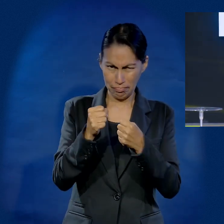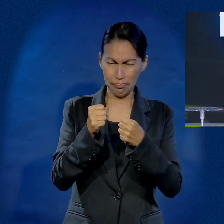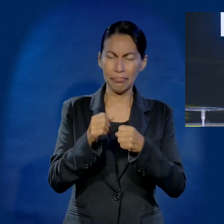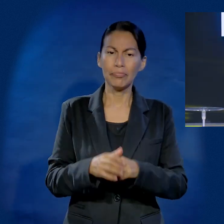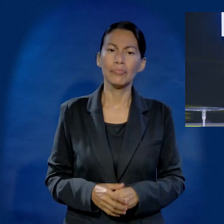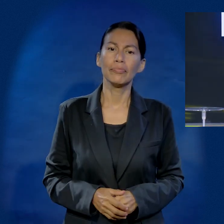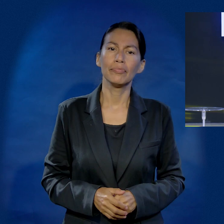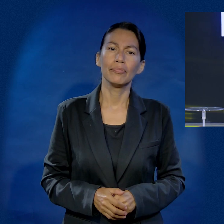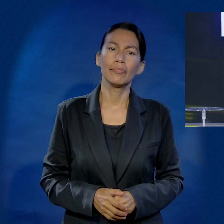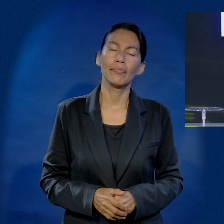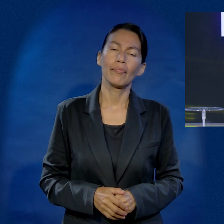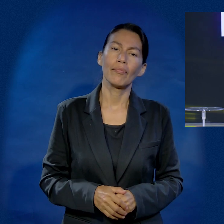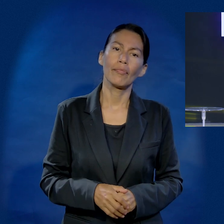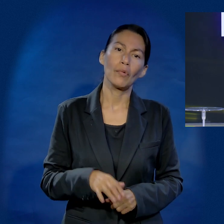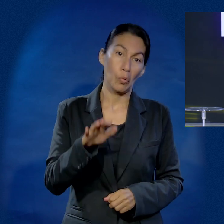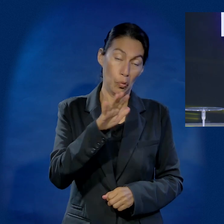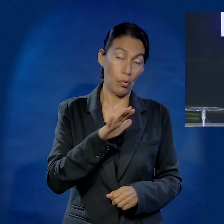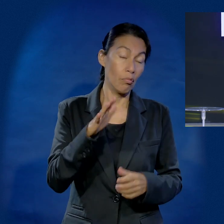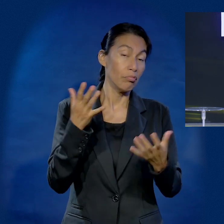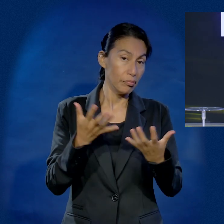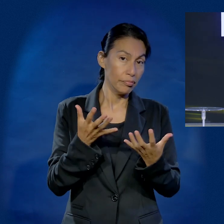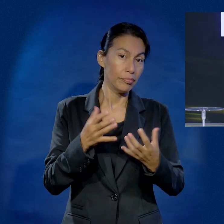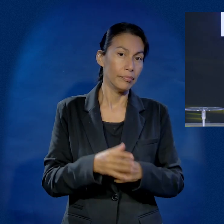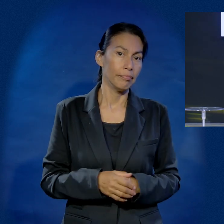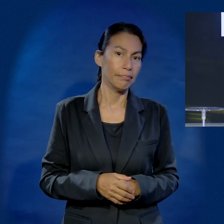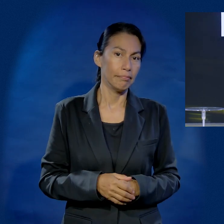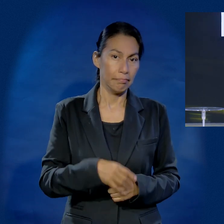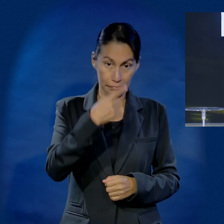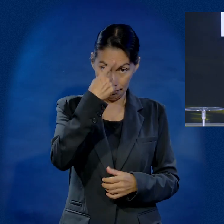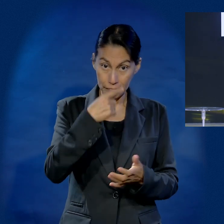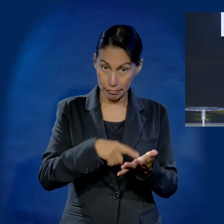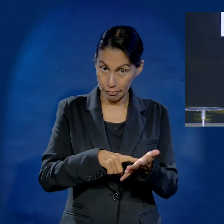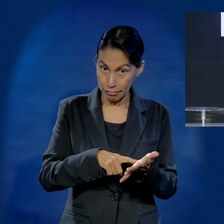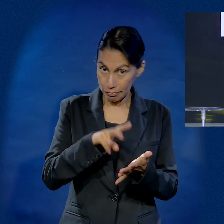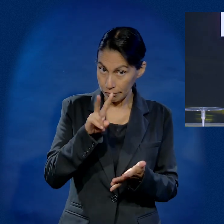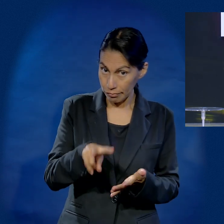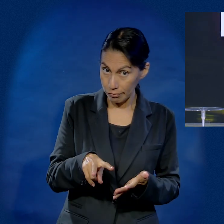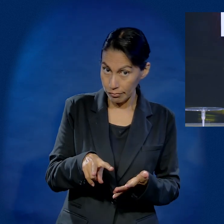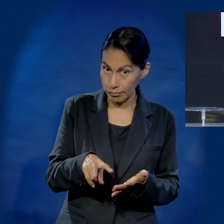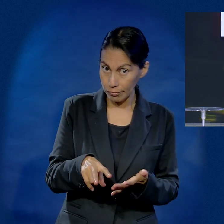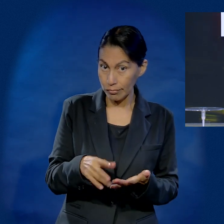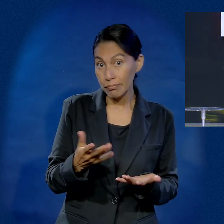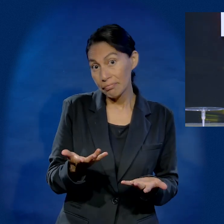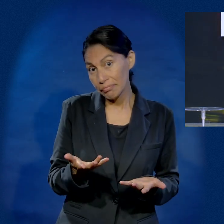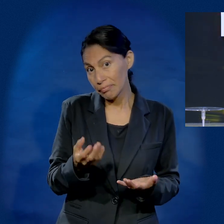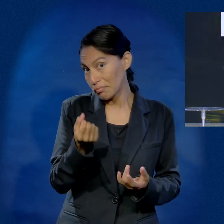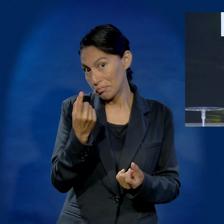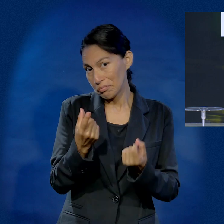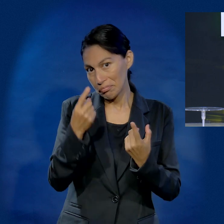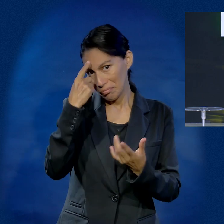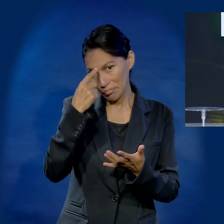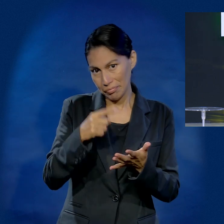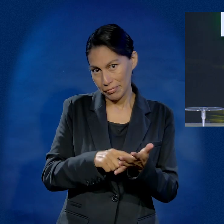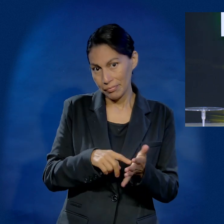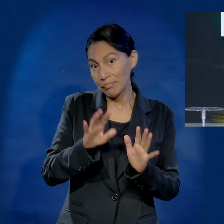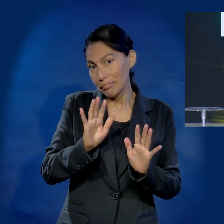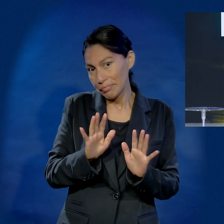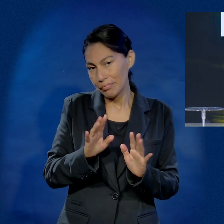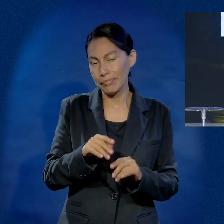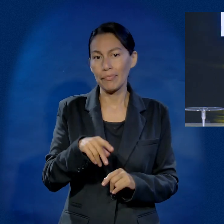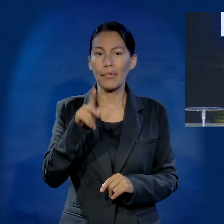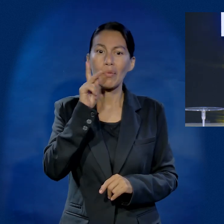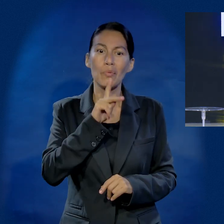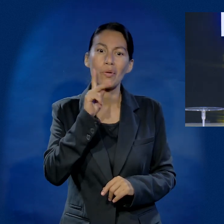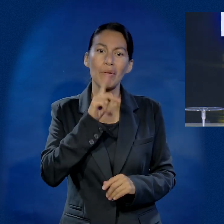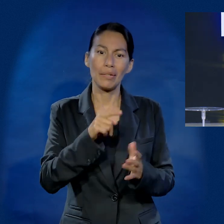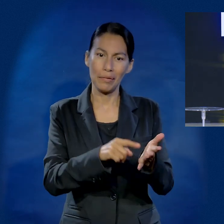seguro. Y entonces todo será posible. ¿Sí me creen? Tienen cara de que no me creen, así que traje algunas pruebas